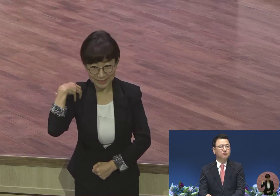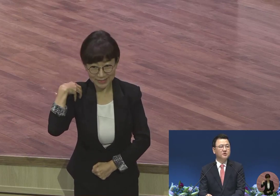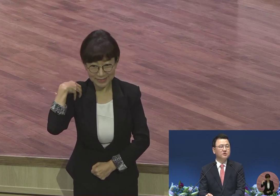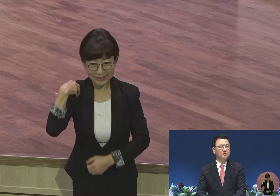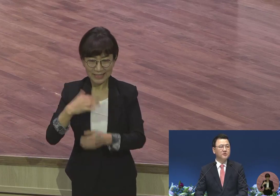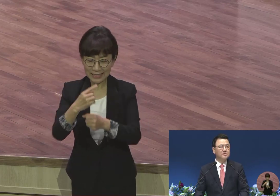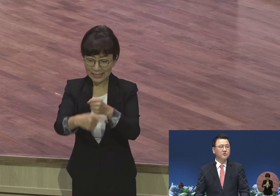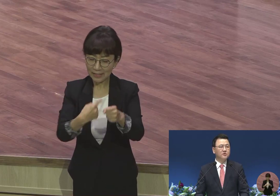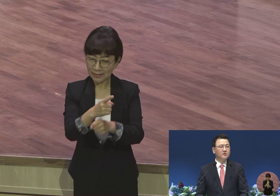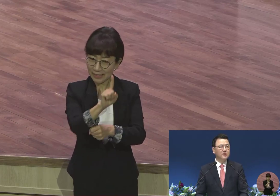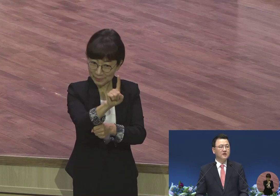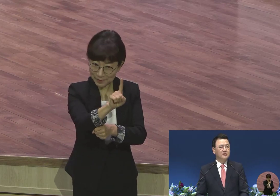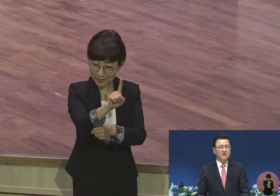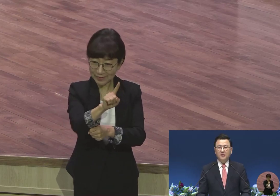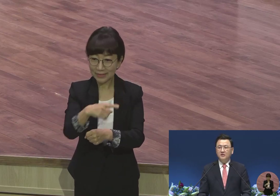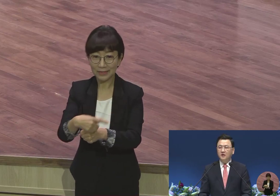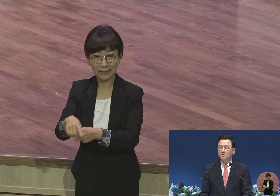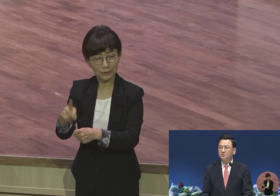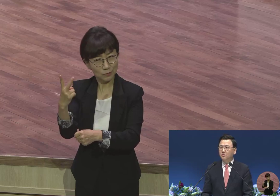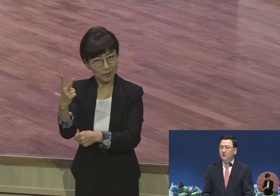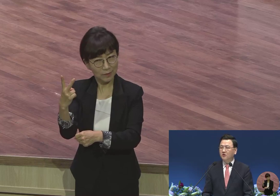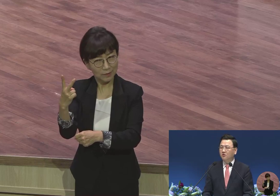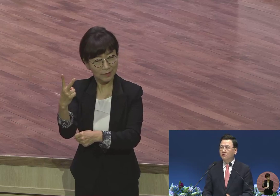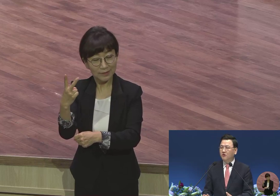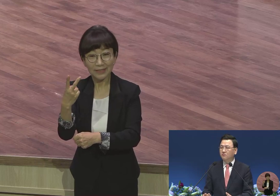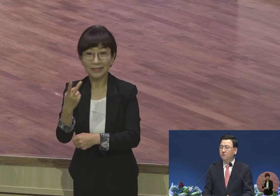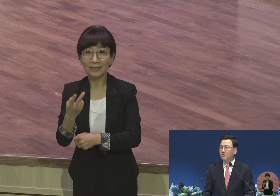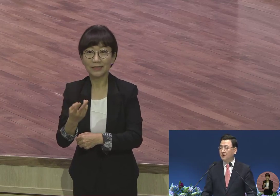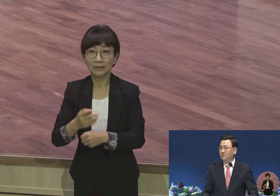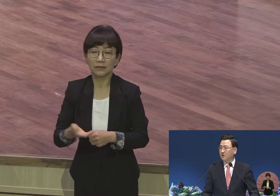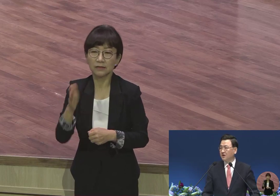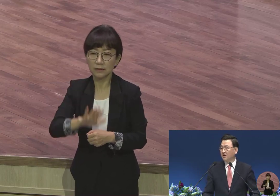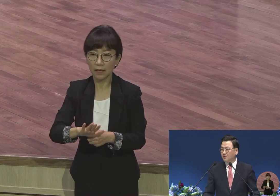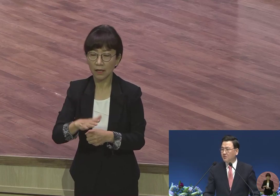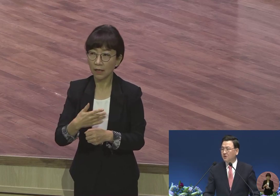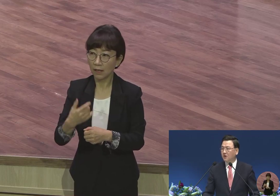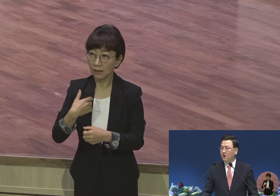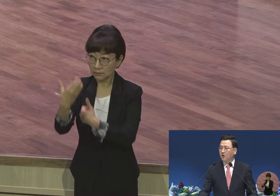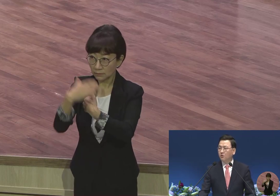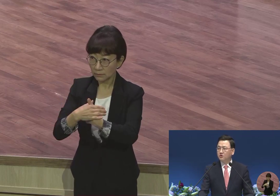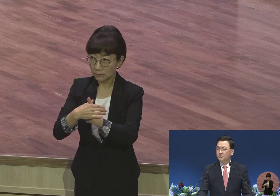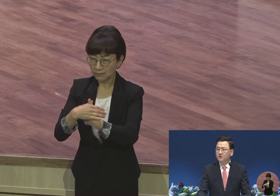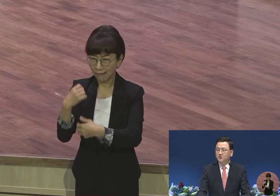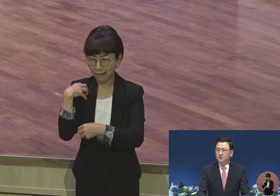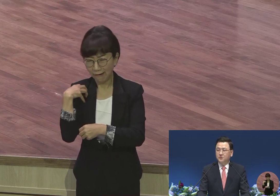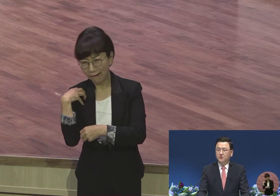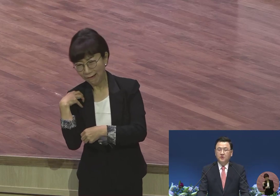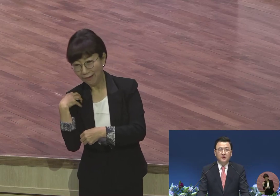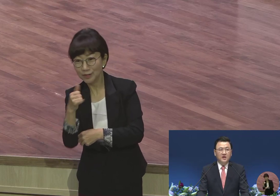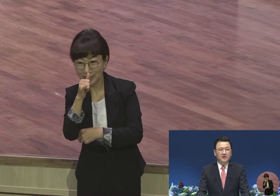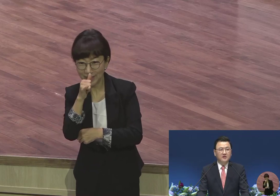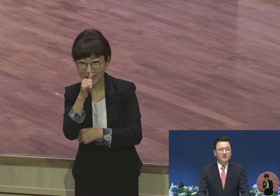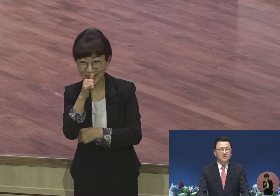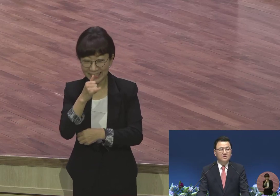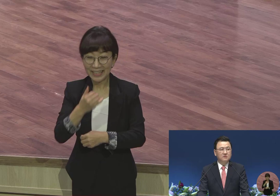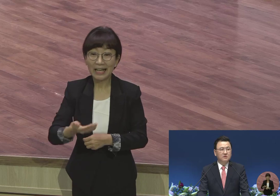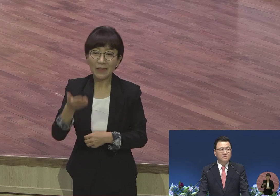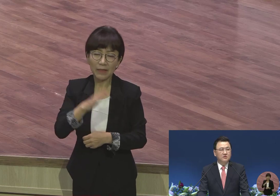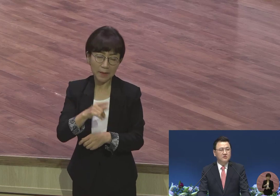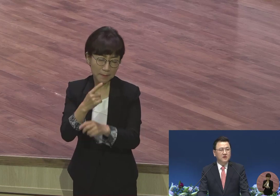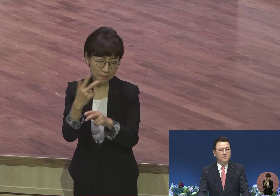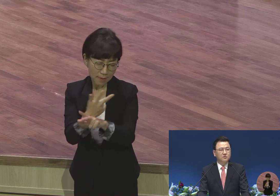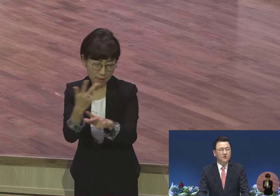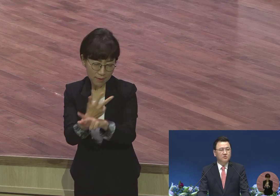한 번 두 번 설교해도 상상치 못할 거룩한 부담이 있습니다. 하물며 52주 강단을